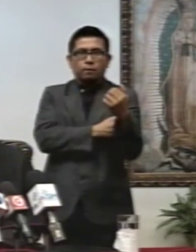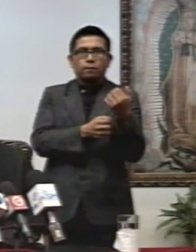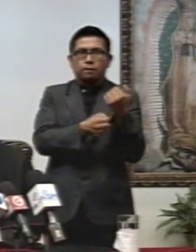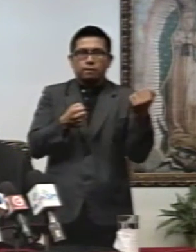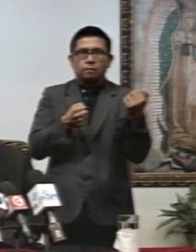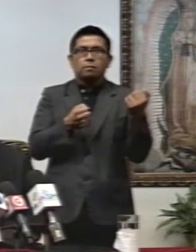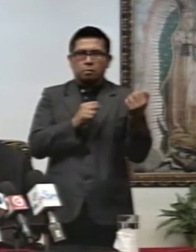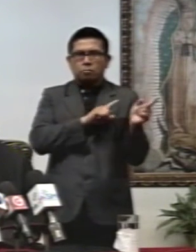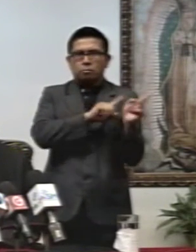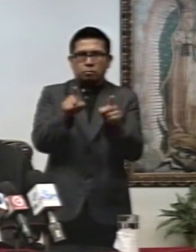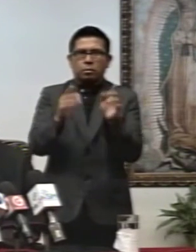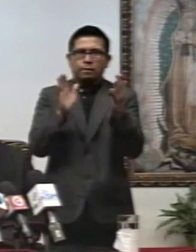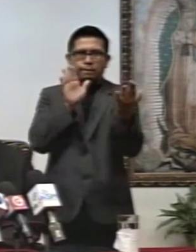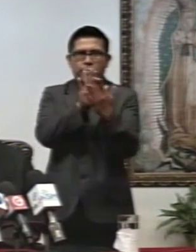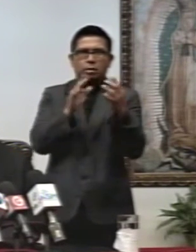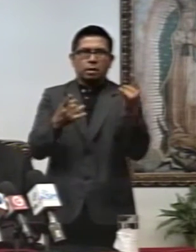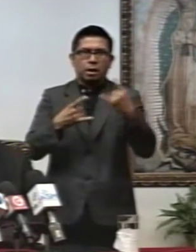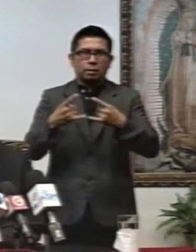Pandillas solamente?